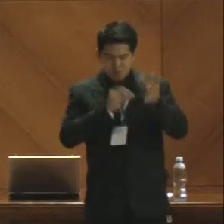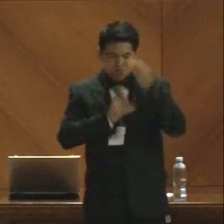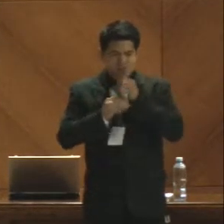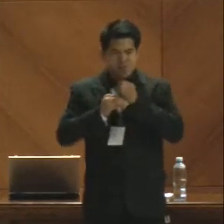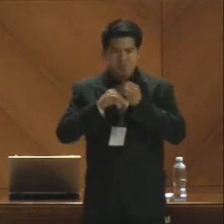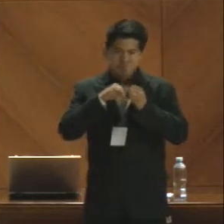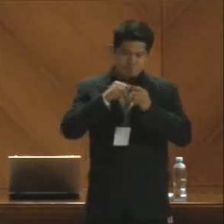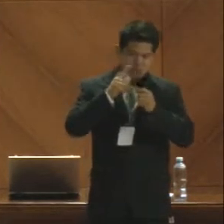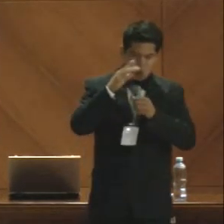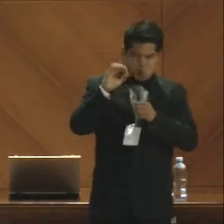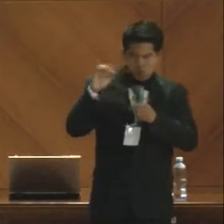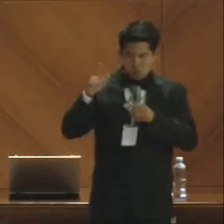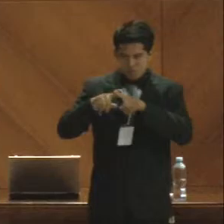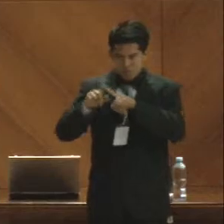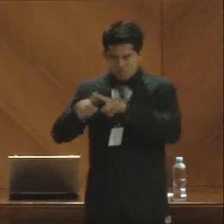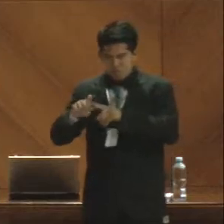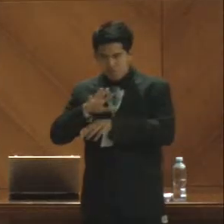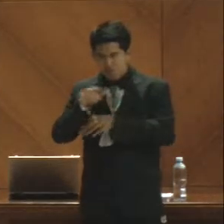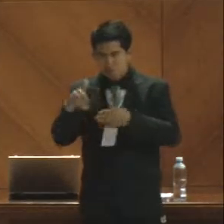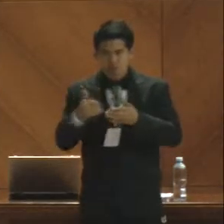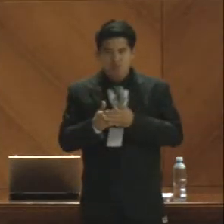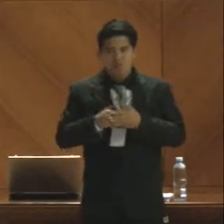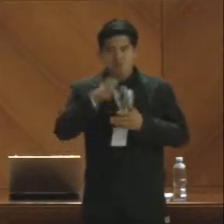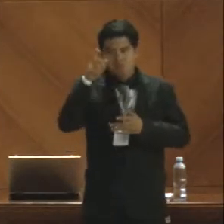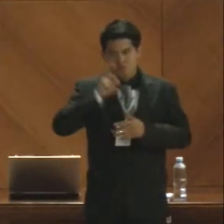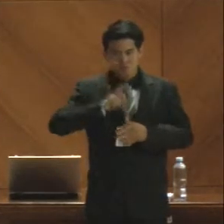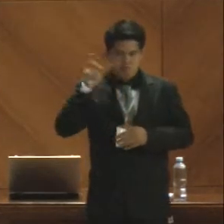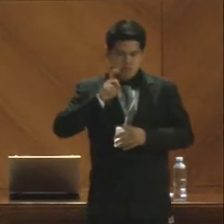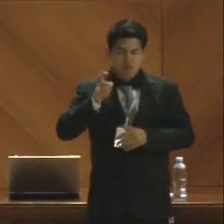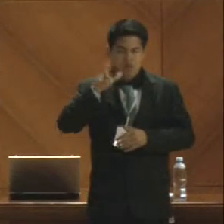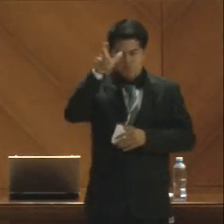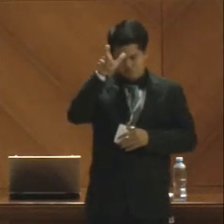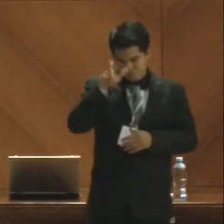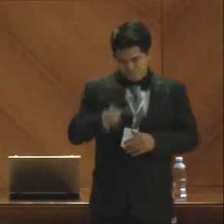no necesitamos de eso. Nosotros necesitamos ciudadanos que controlen